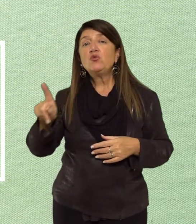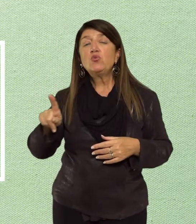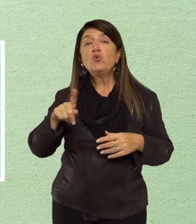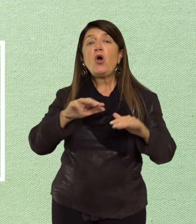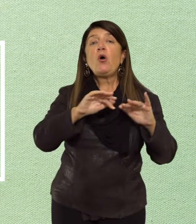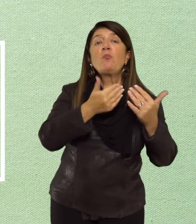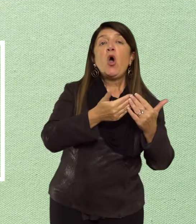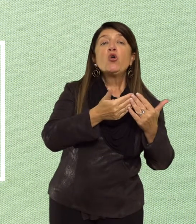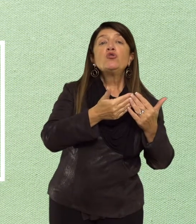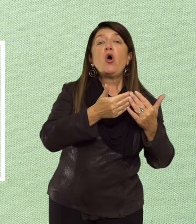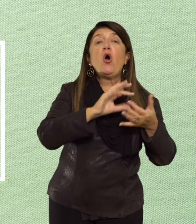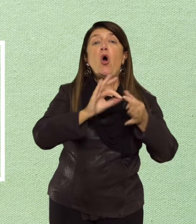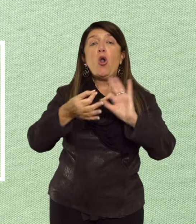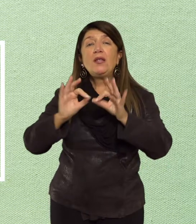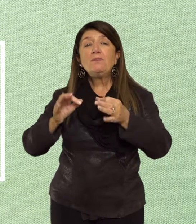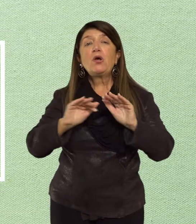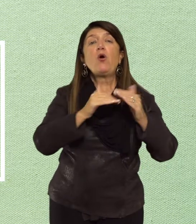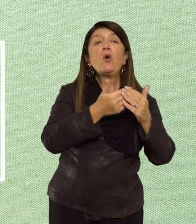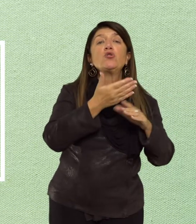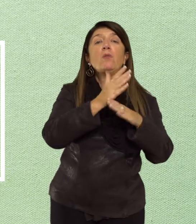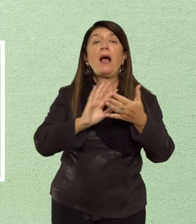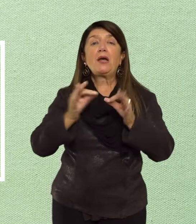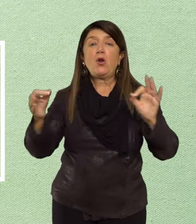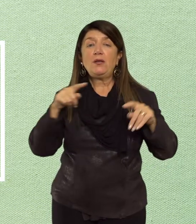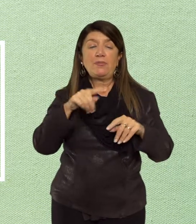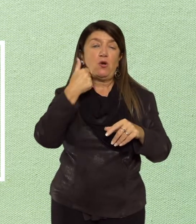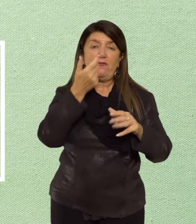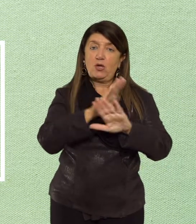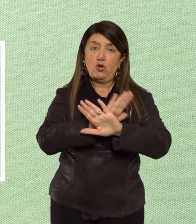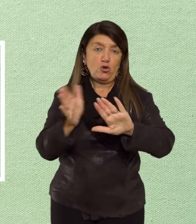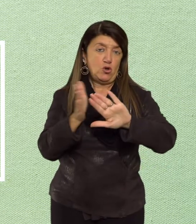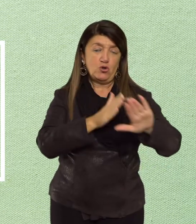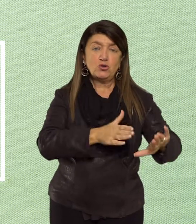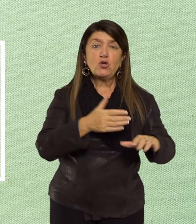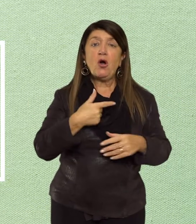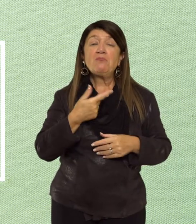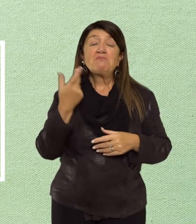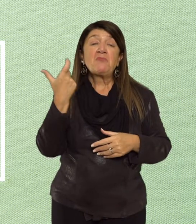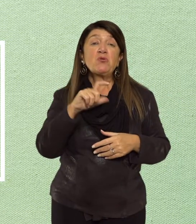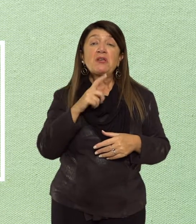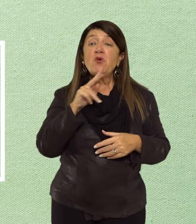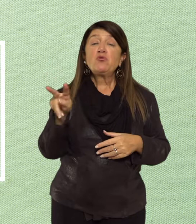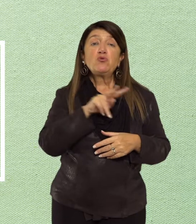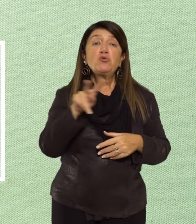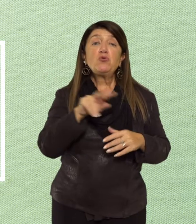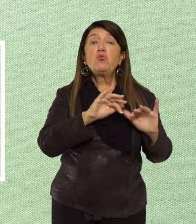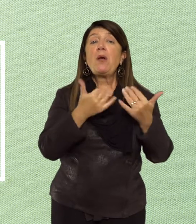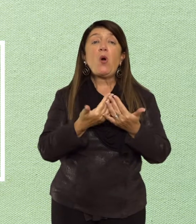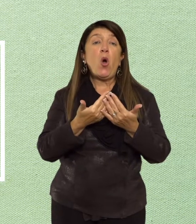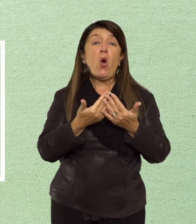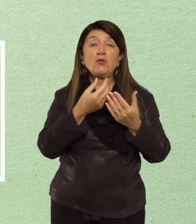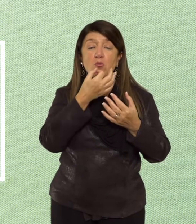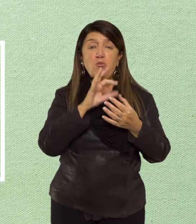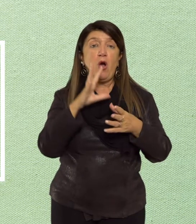mondo olimpico e mondo paralimpico, perché per quanto mi riguarda, io tra l'altro gareggio in entrambi i mondi e quello che vedo è proprio che nel mondo olimpico